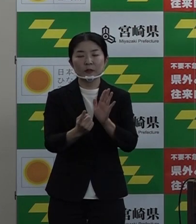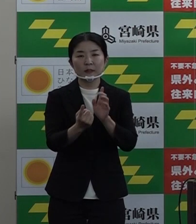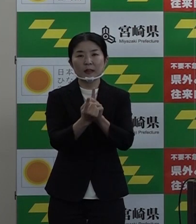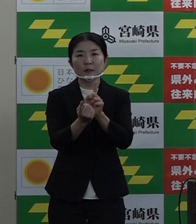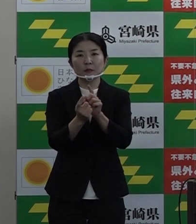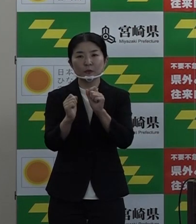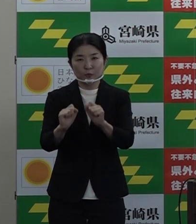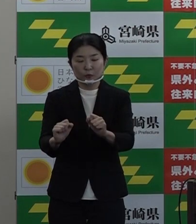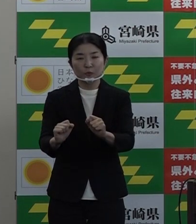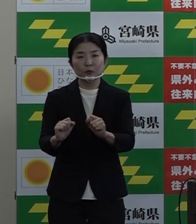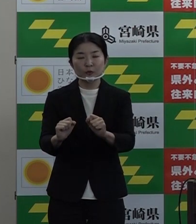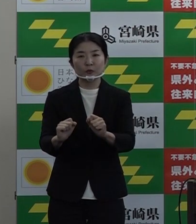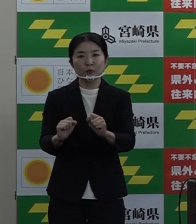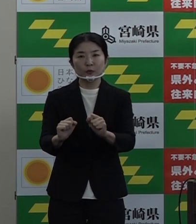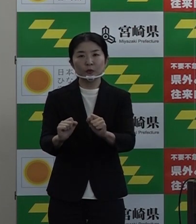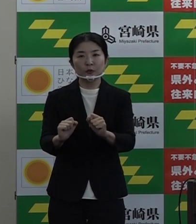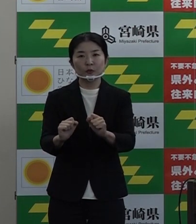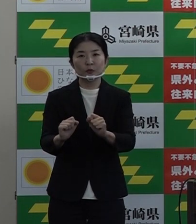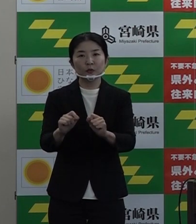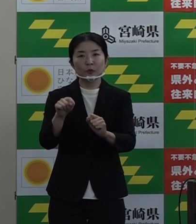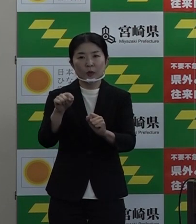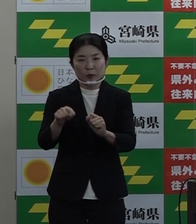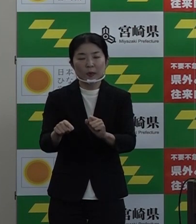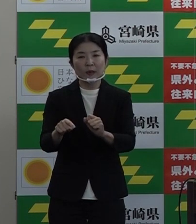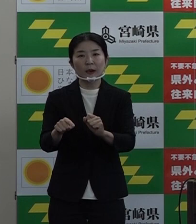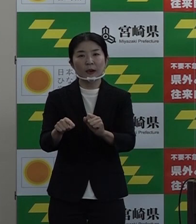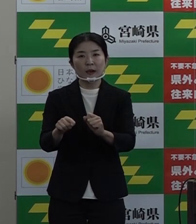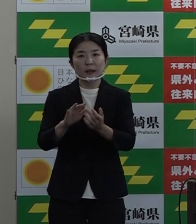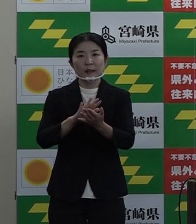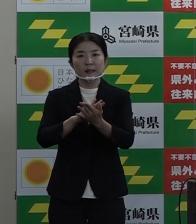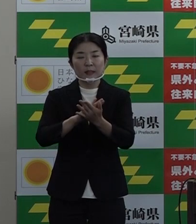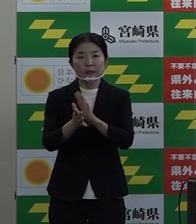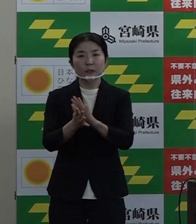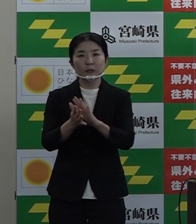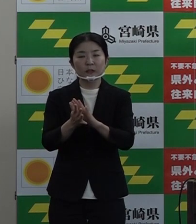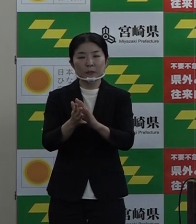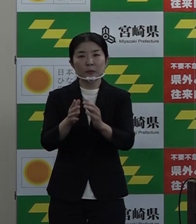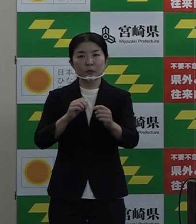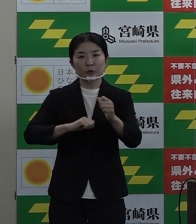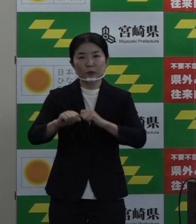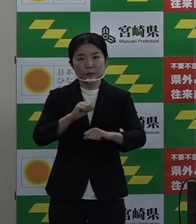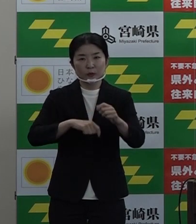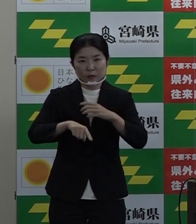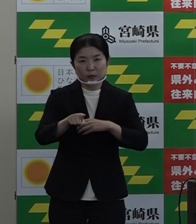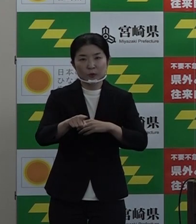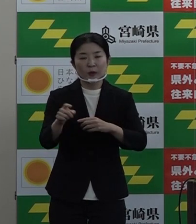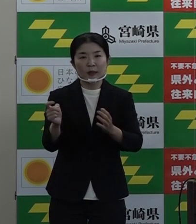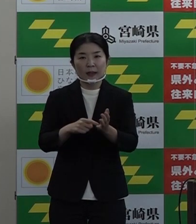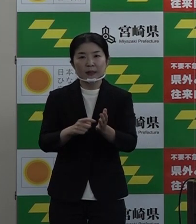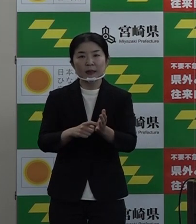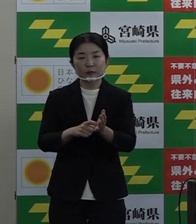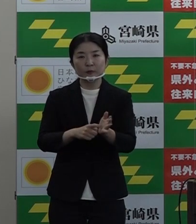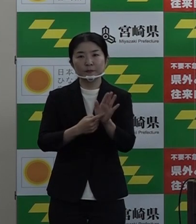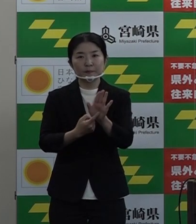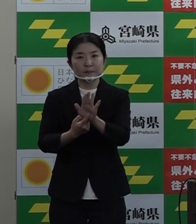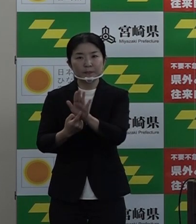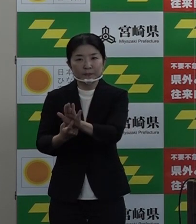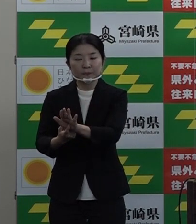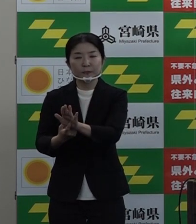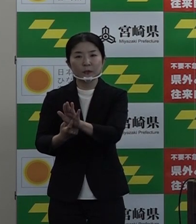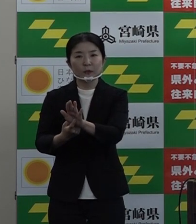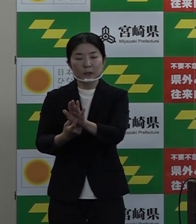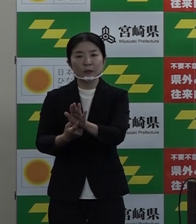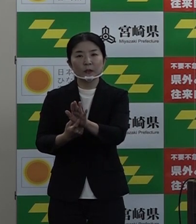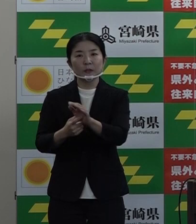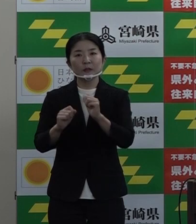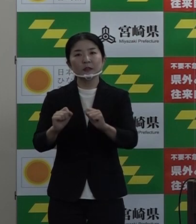ていくということでありますが、それは従来から本県としても取り組んでいる、そしてそれをより早いタイミングで打ってきている